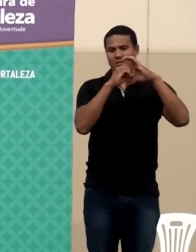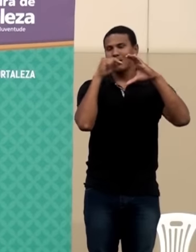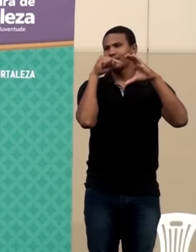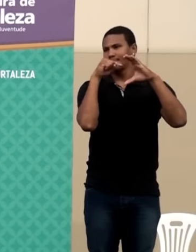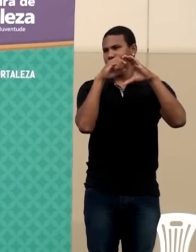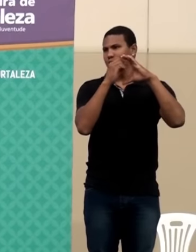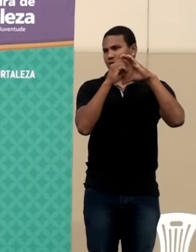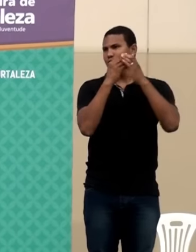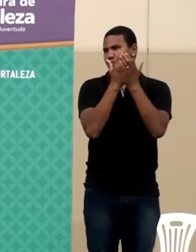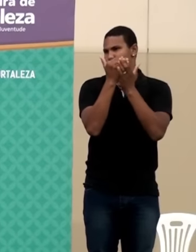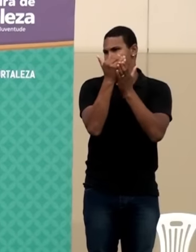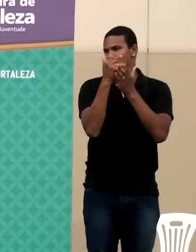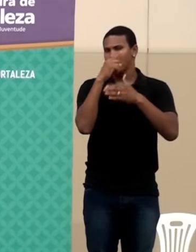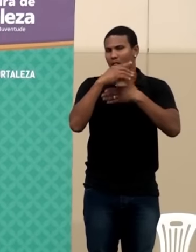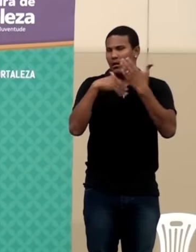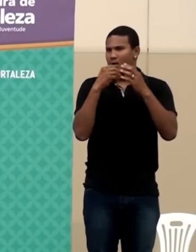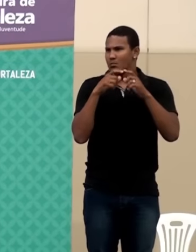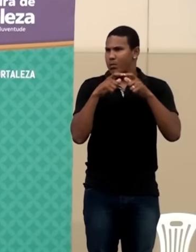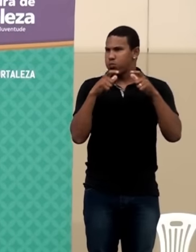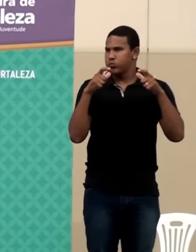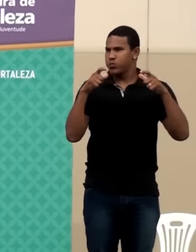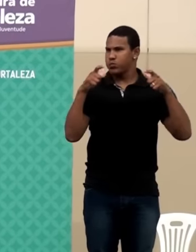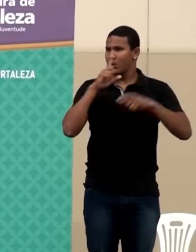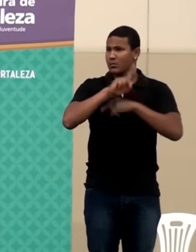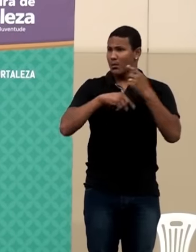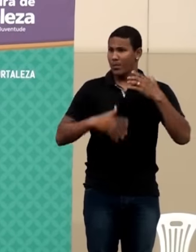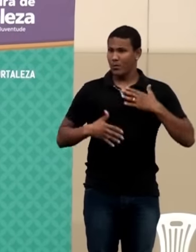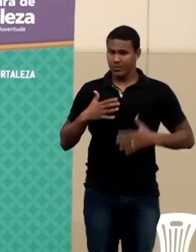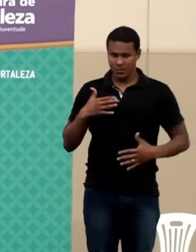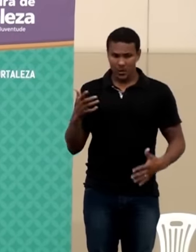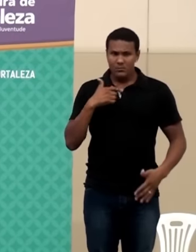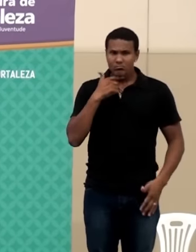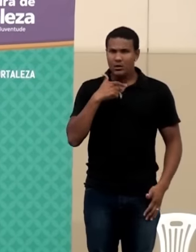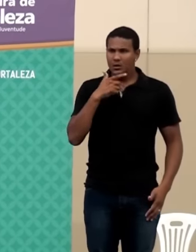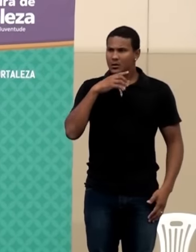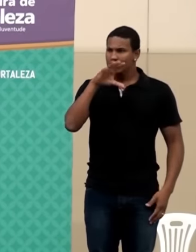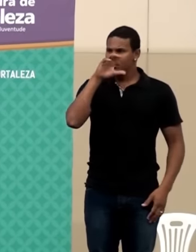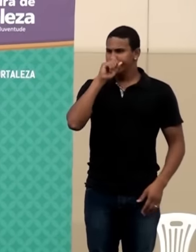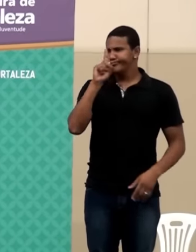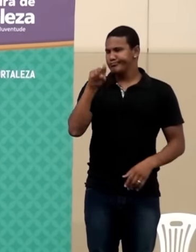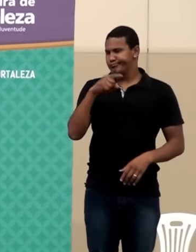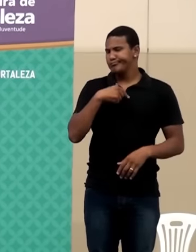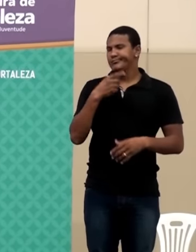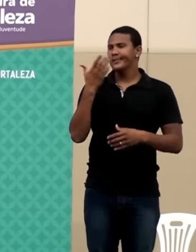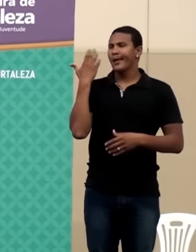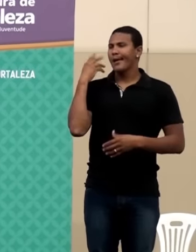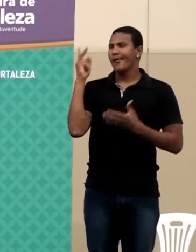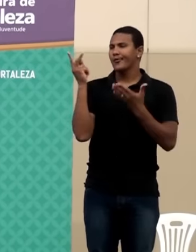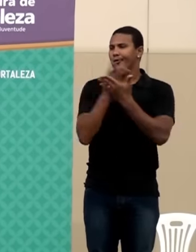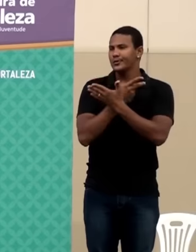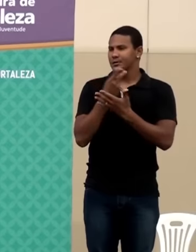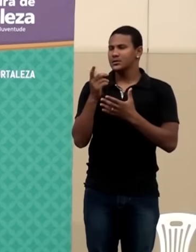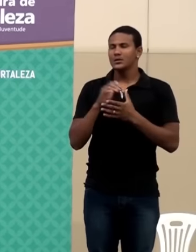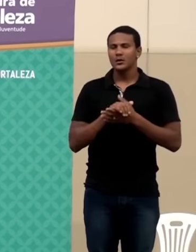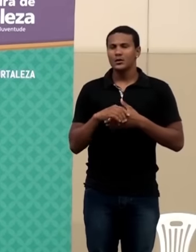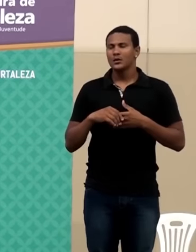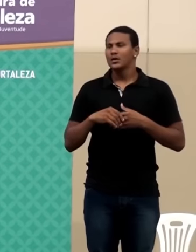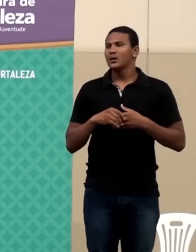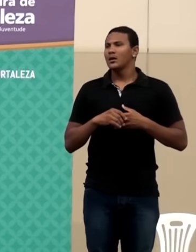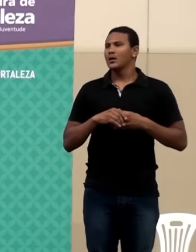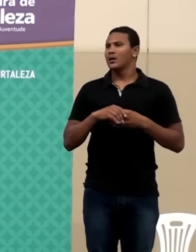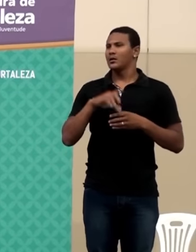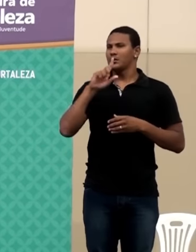fato muito triste relacionado com esse HCN, que na época da Segunda Guerra Mundial, por exemplo, né, nos campos de concentração,